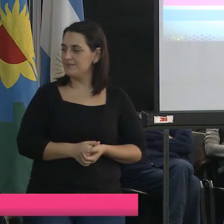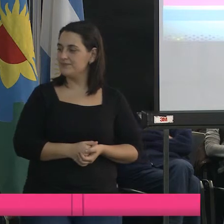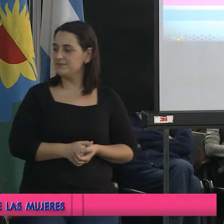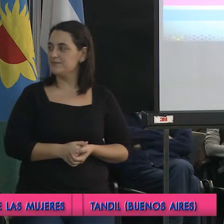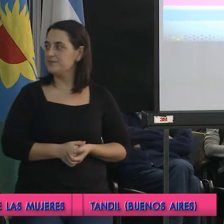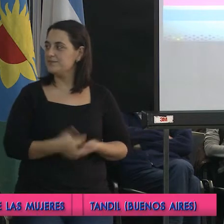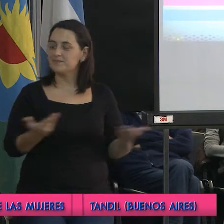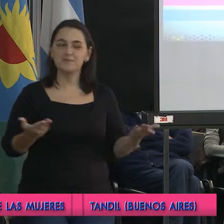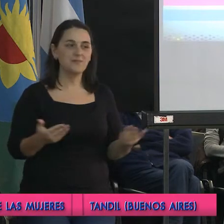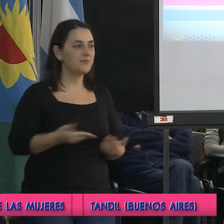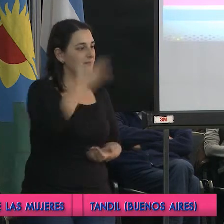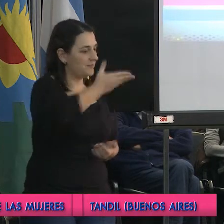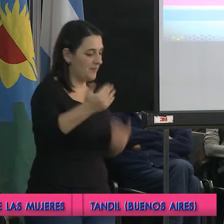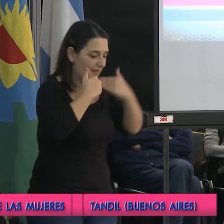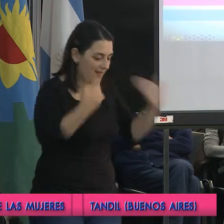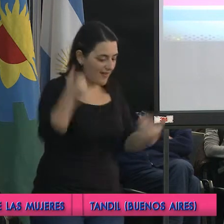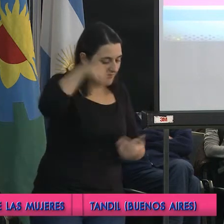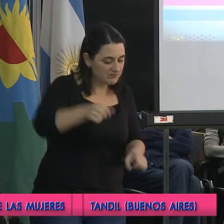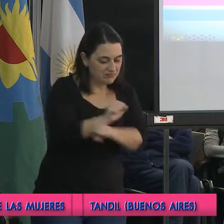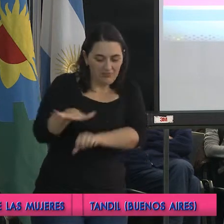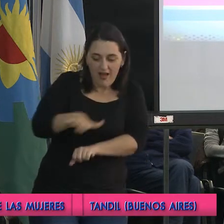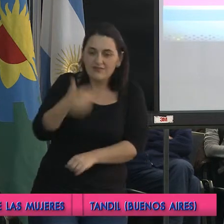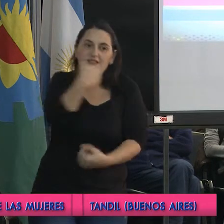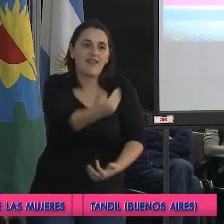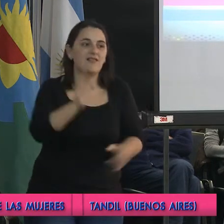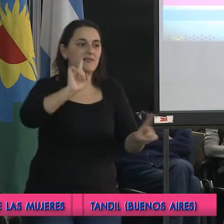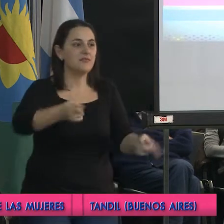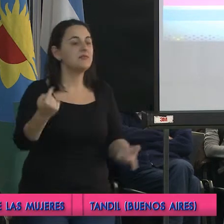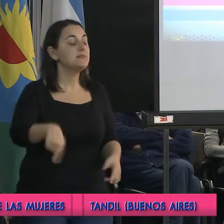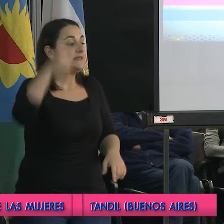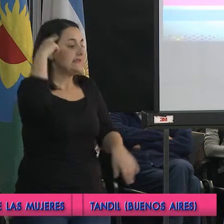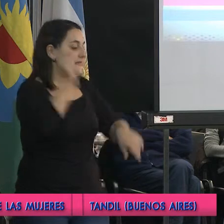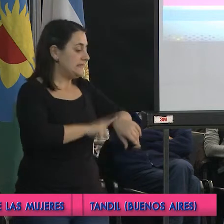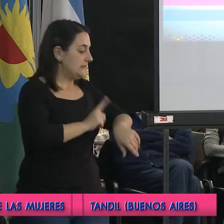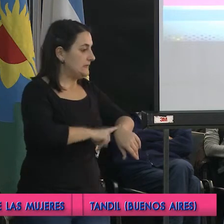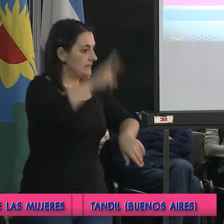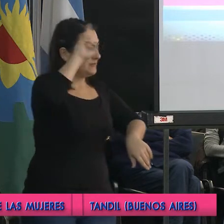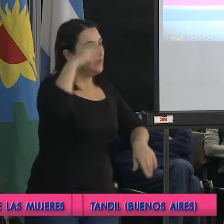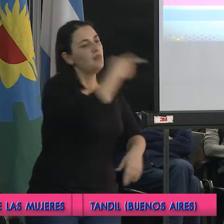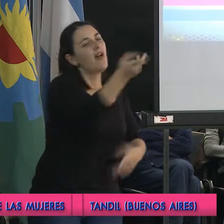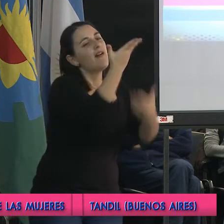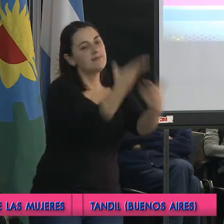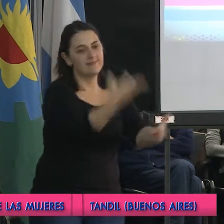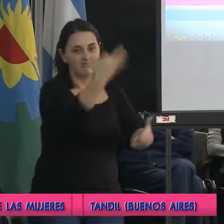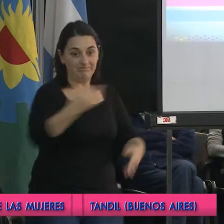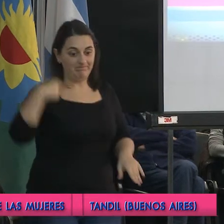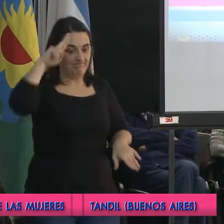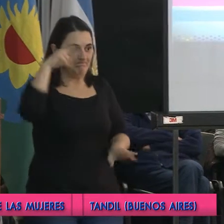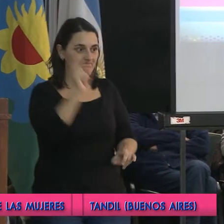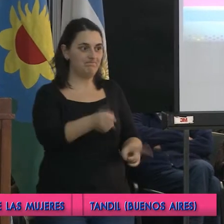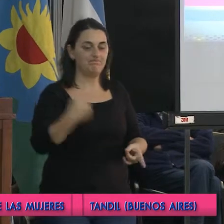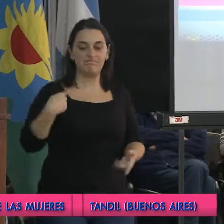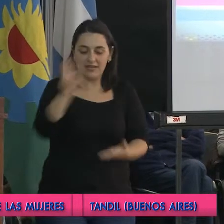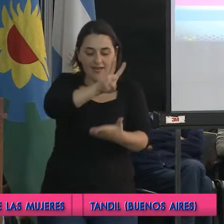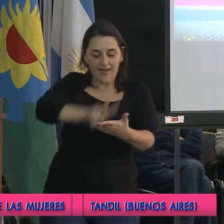Bueno, muchísimas gracias por el espacio. En función del respeto al tiempo, al cansancio de todos ustedes, voy a leer